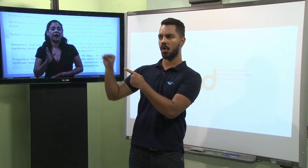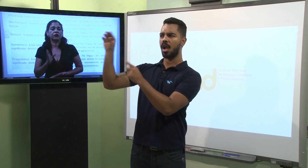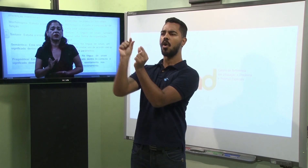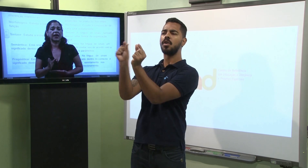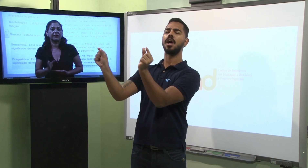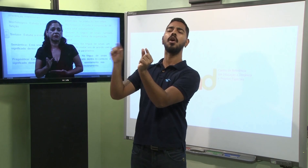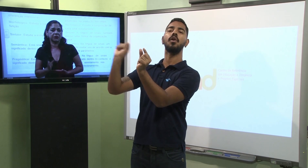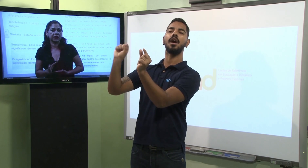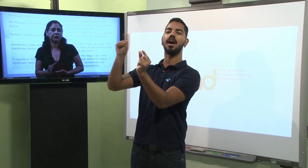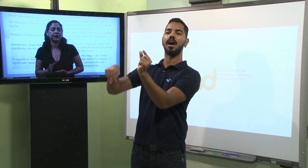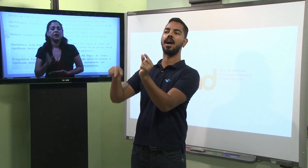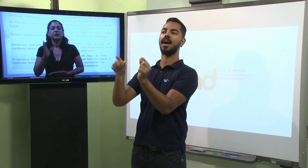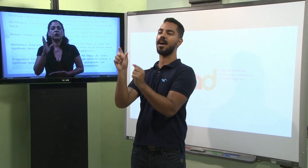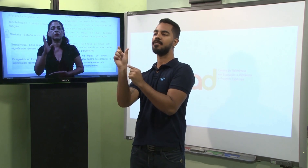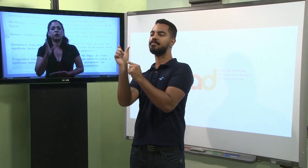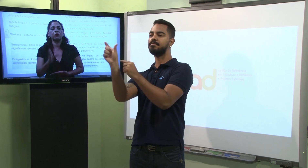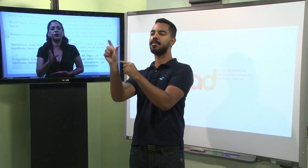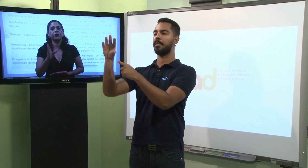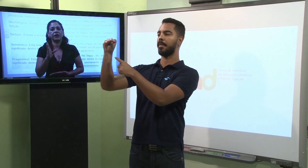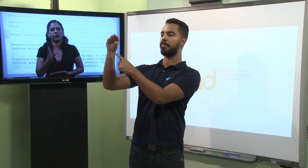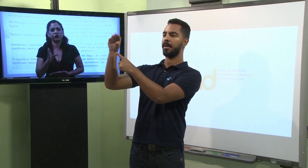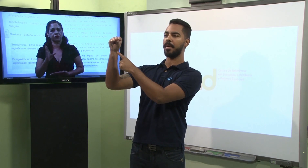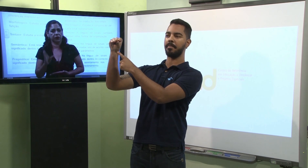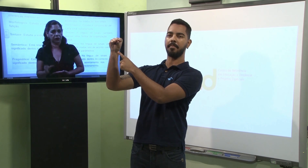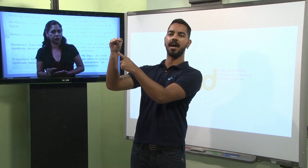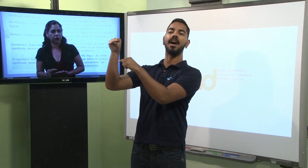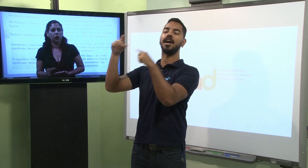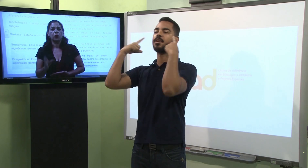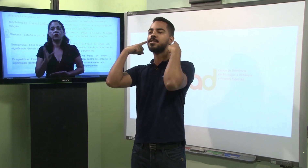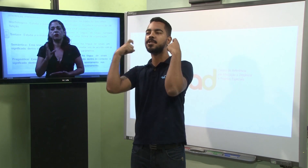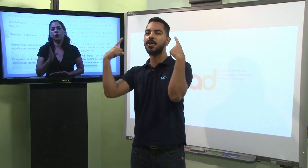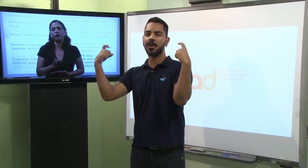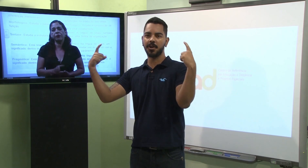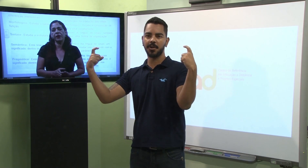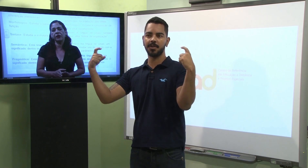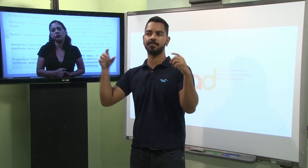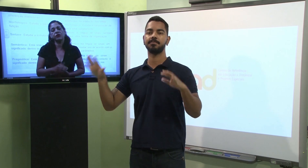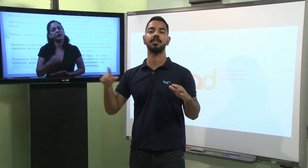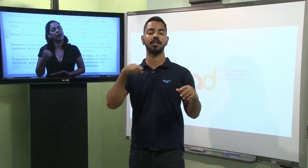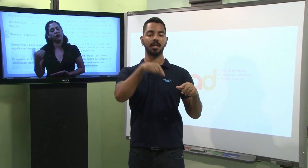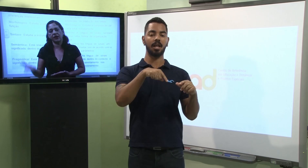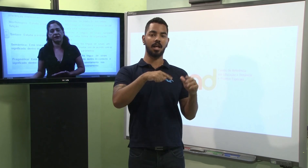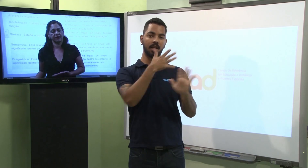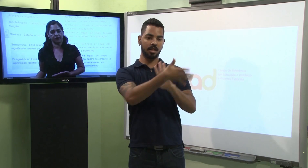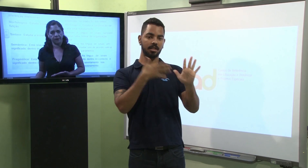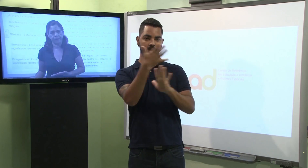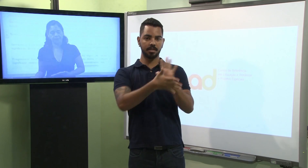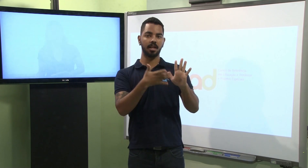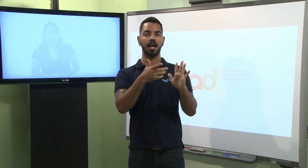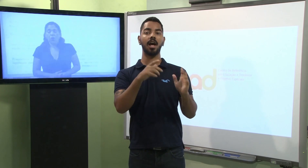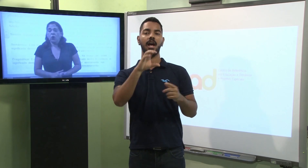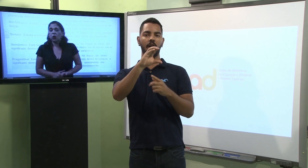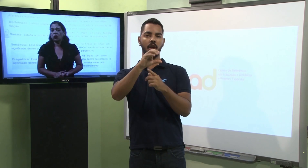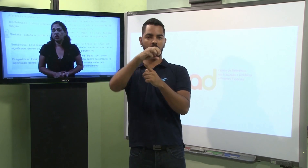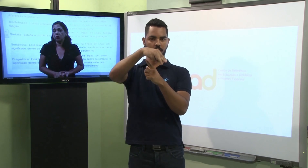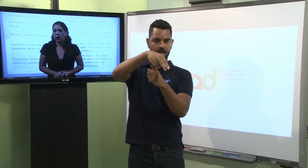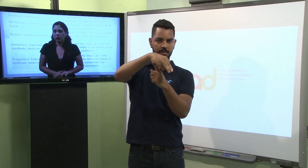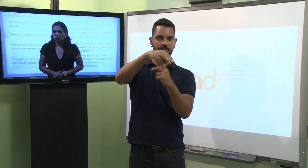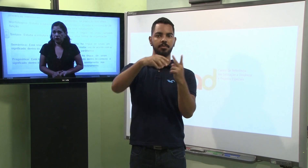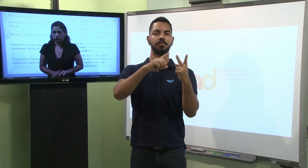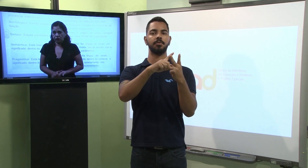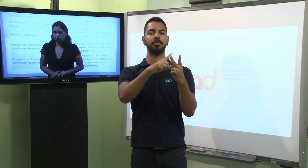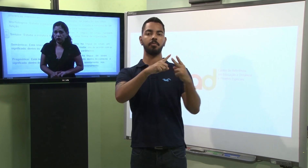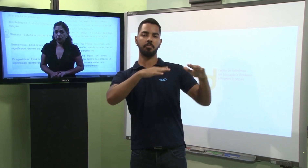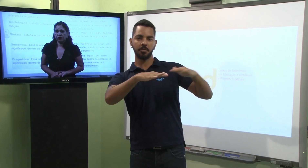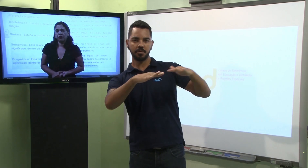sinais, as unidades mínimas são as configurações de mãos, os movimentos e a localização.